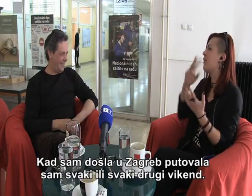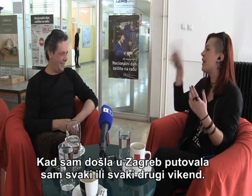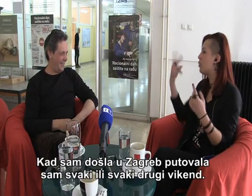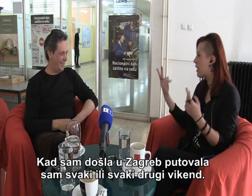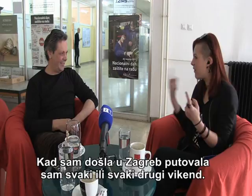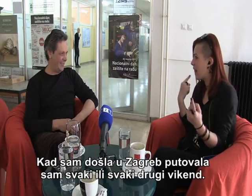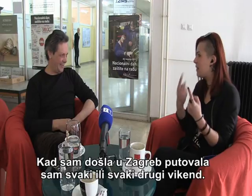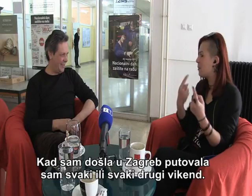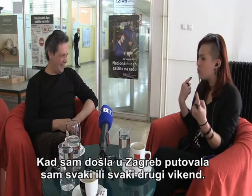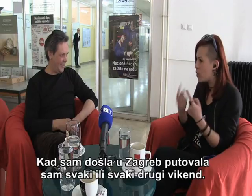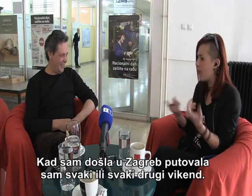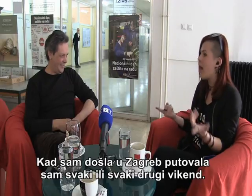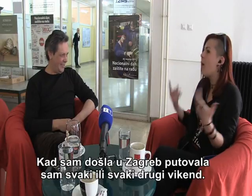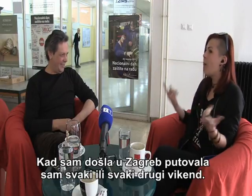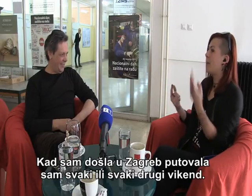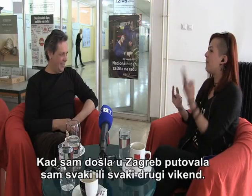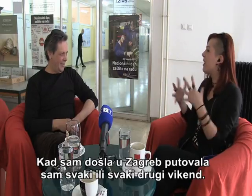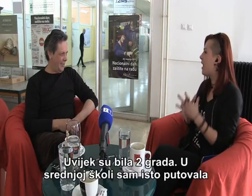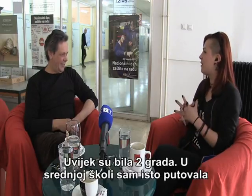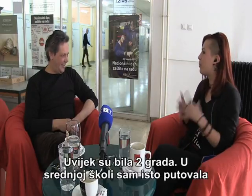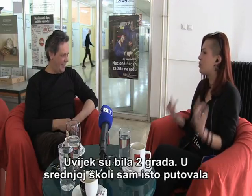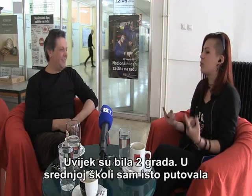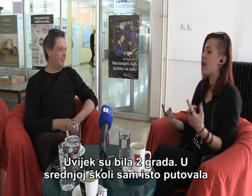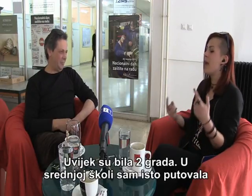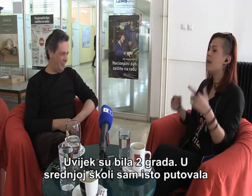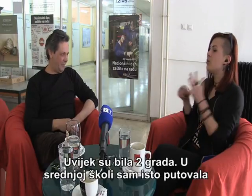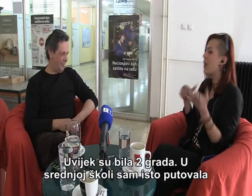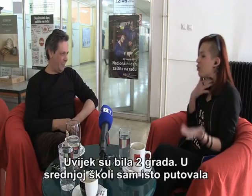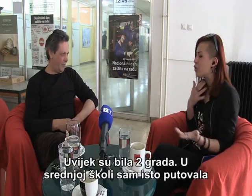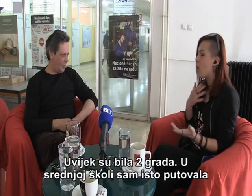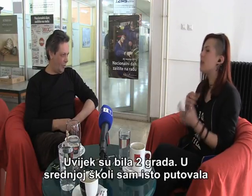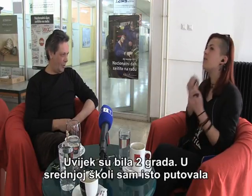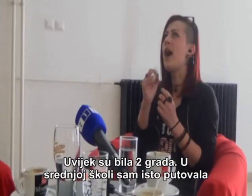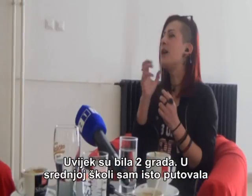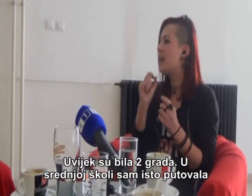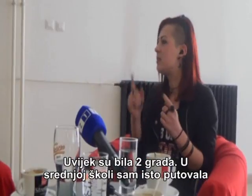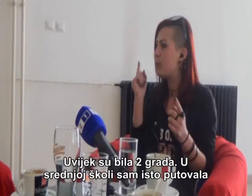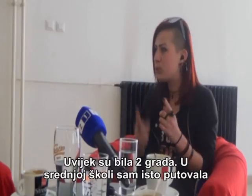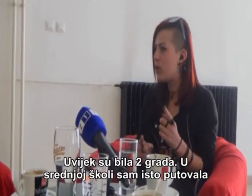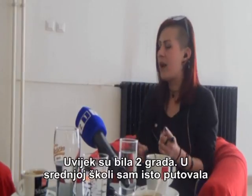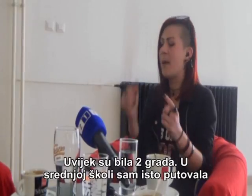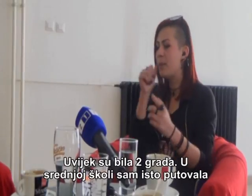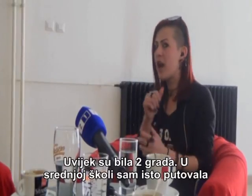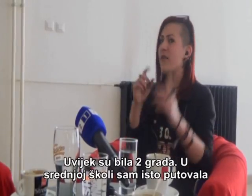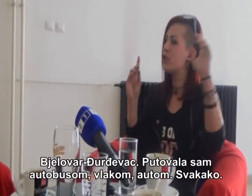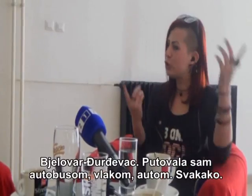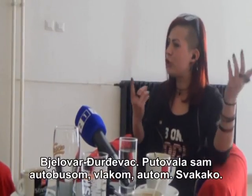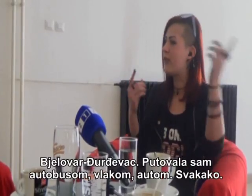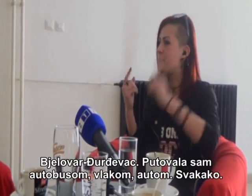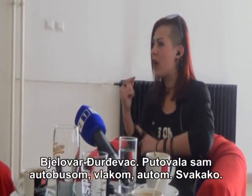svaki drugi vikend sam putovala. Opet dva grada postoje. I u jednoj školi svaki dan sam putovala. Pjeva je dućeva, Pjeva